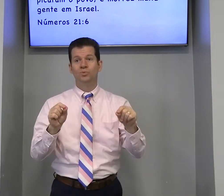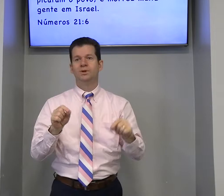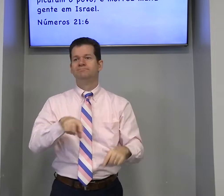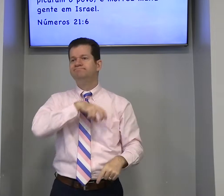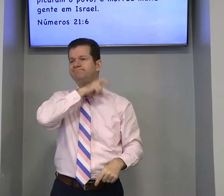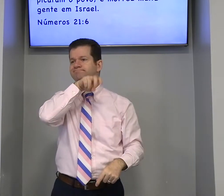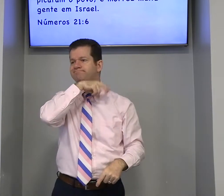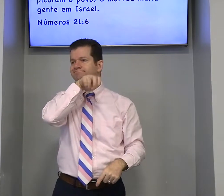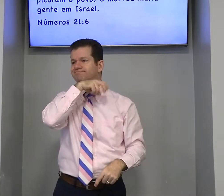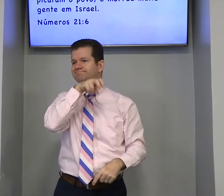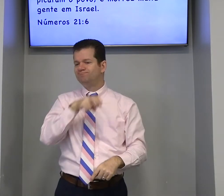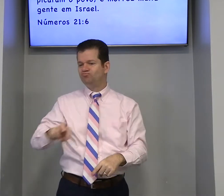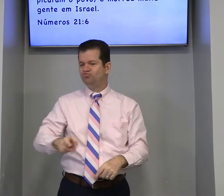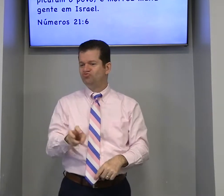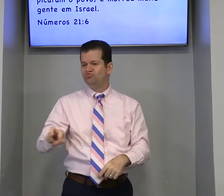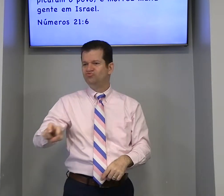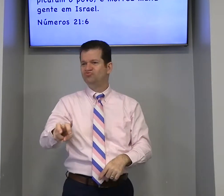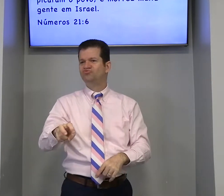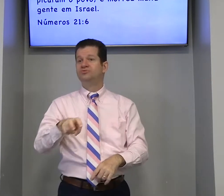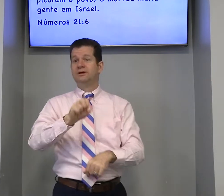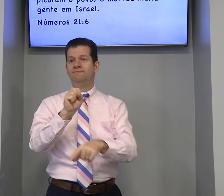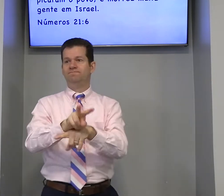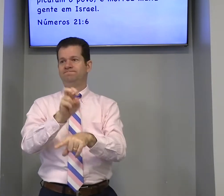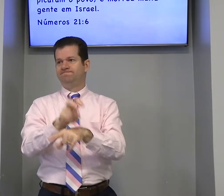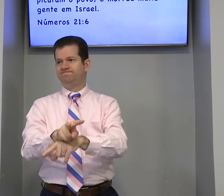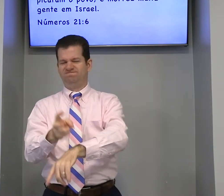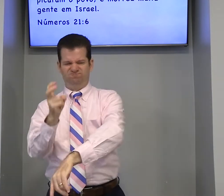nesse povo. Porque é o serpente